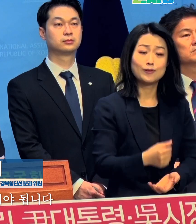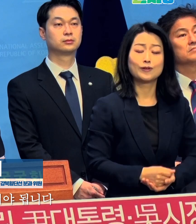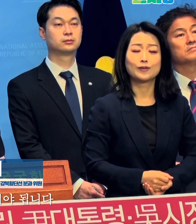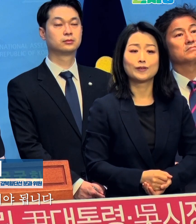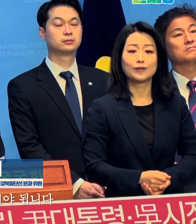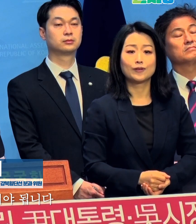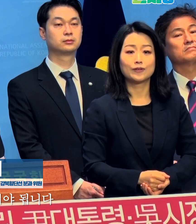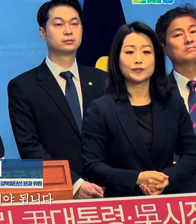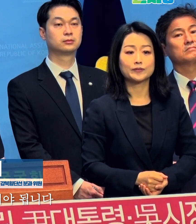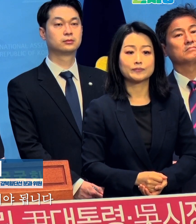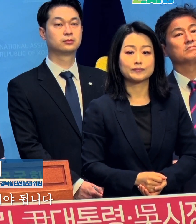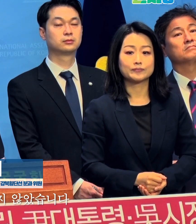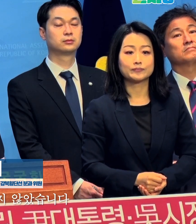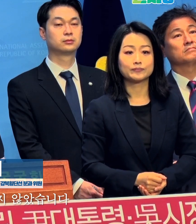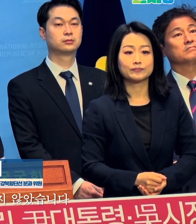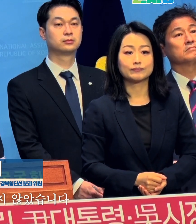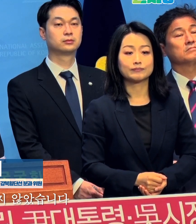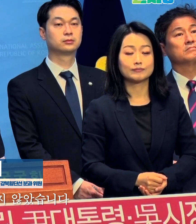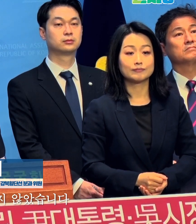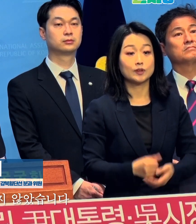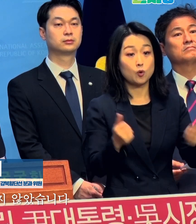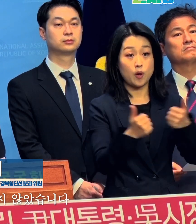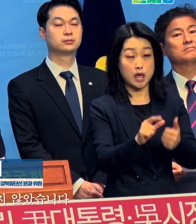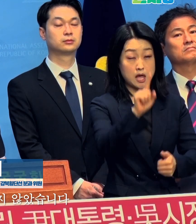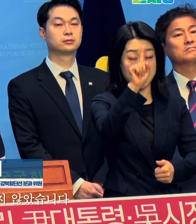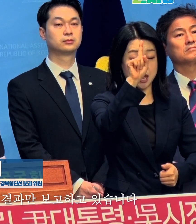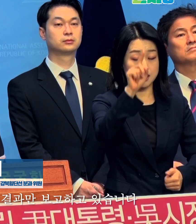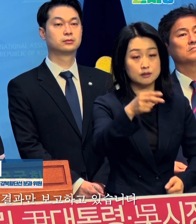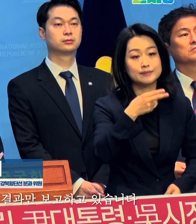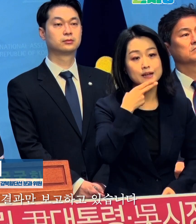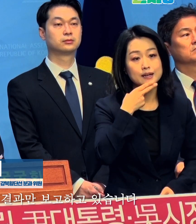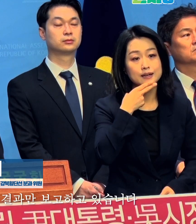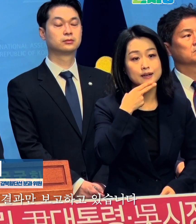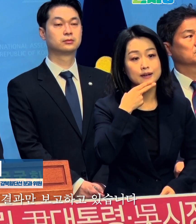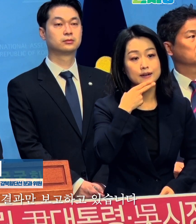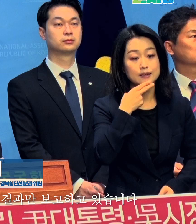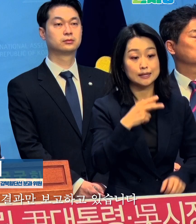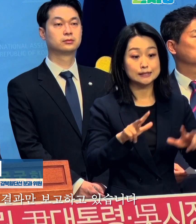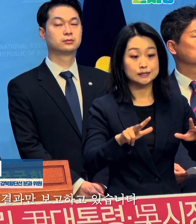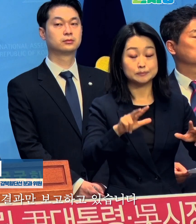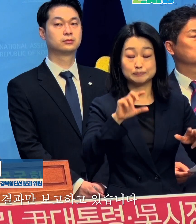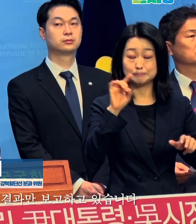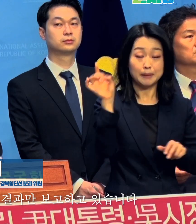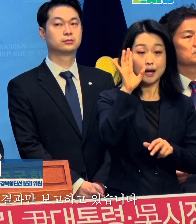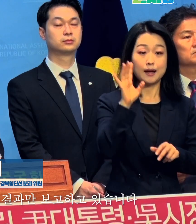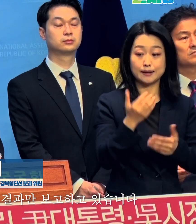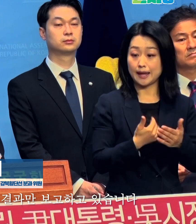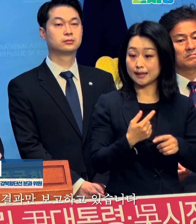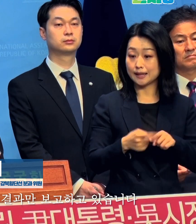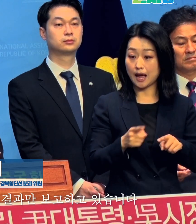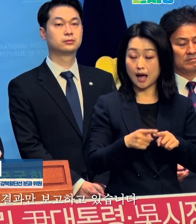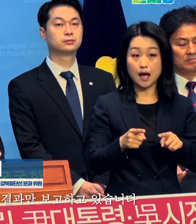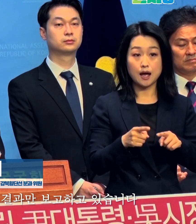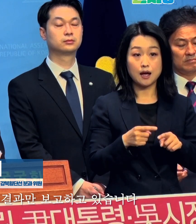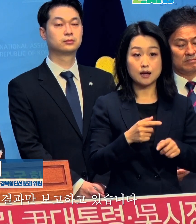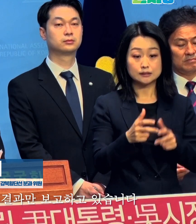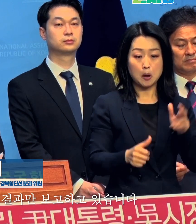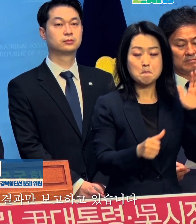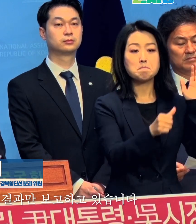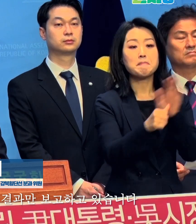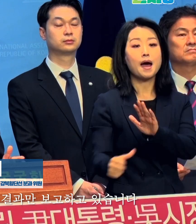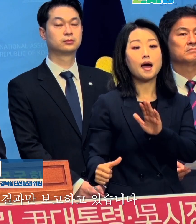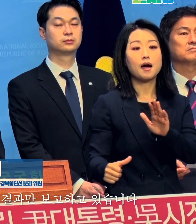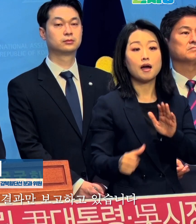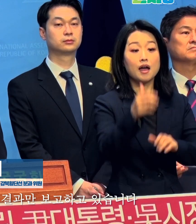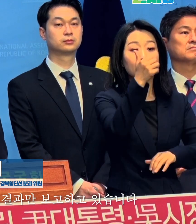됩니다. 단 한 번도 그렇게 하지 않았습니다. 그리고 이제 와서 예타 탈락했다고